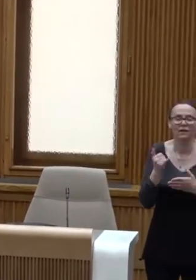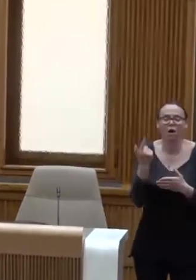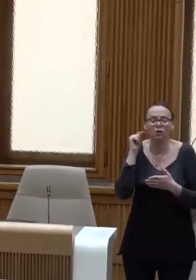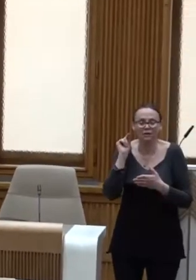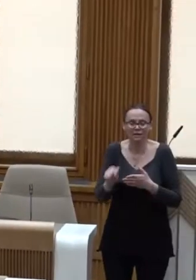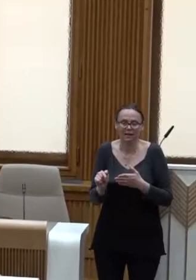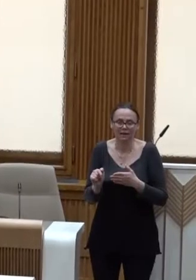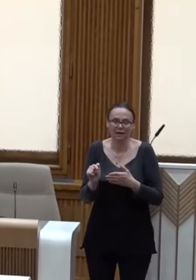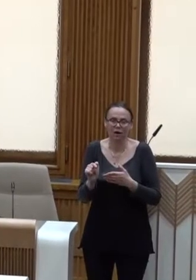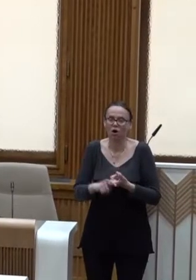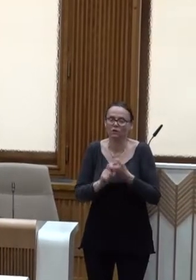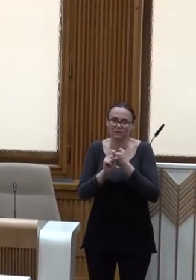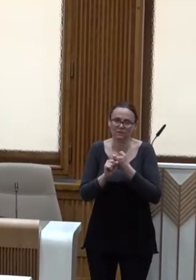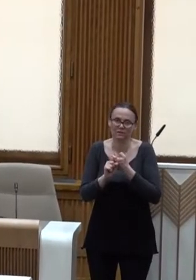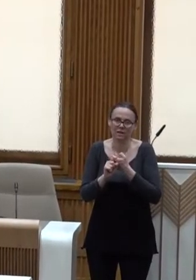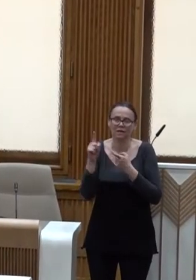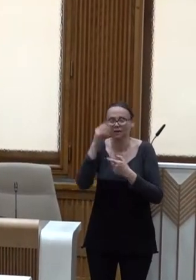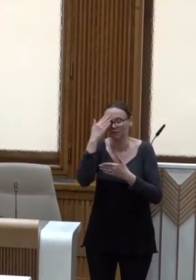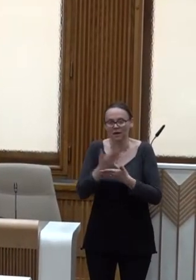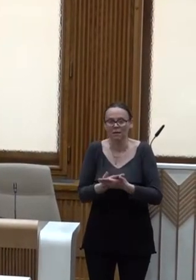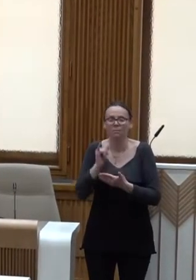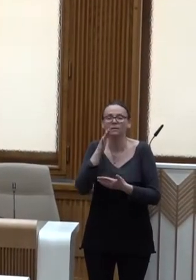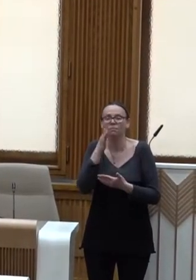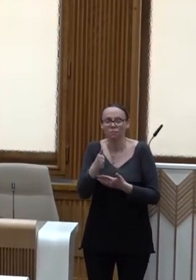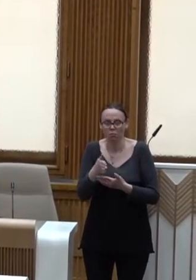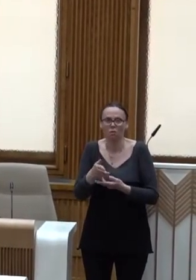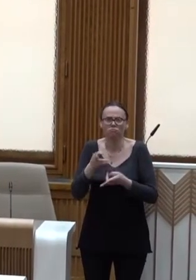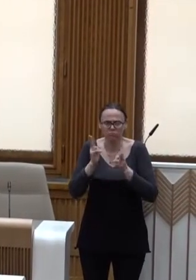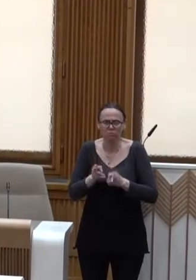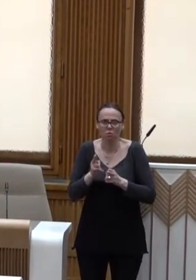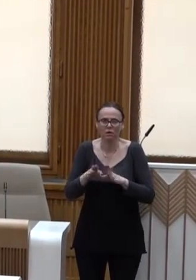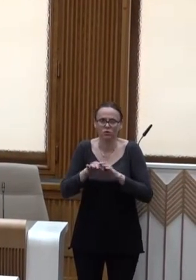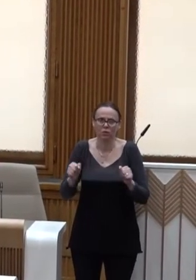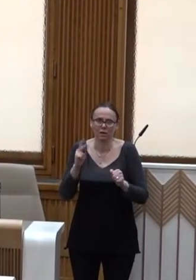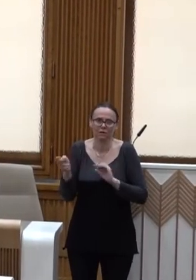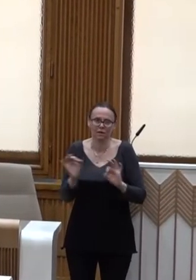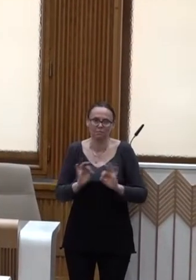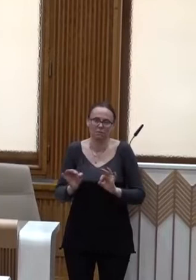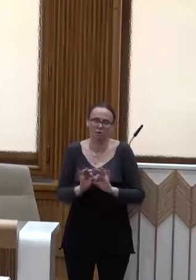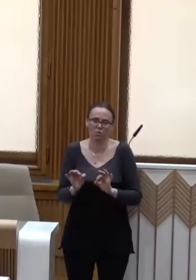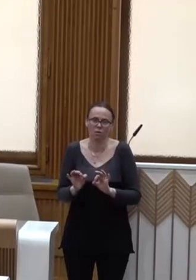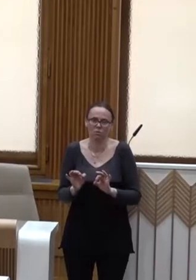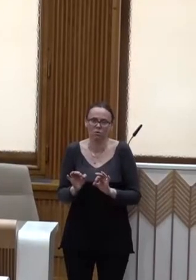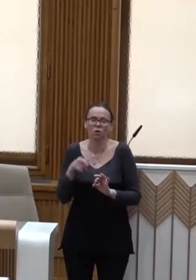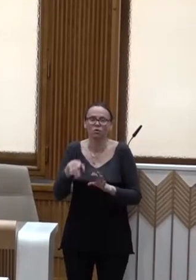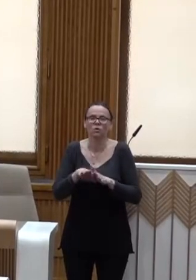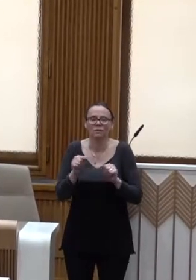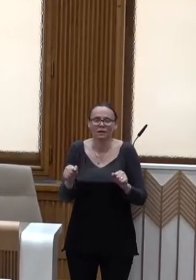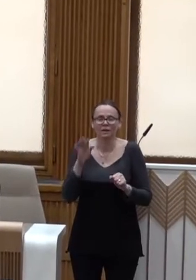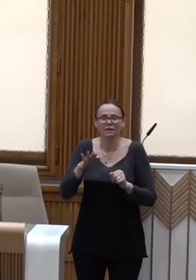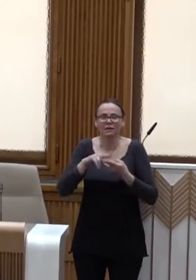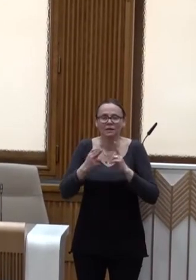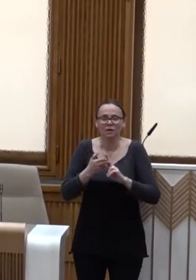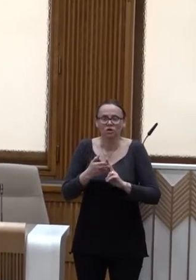tega odvisna in verjamem, da bomo zmogli z ukrepi, ki jih pripravljamo, to narediti na